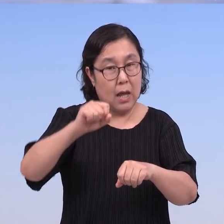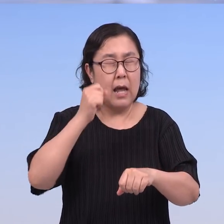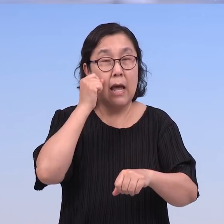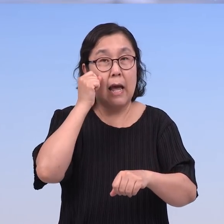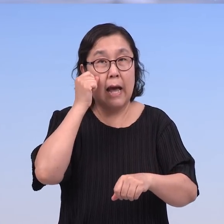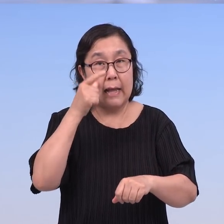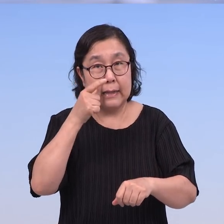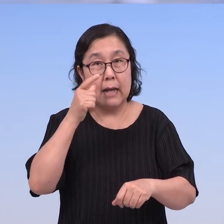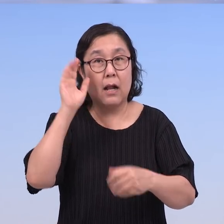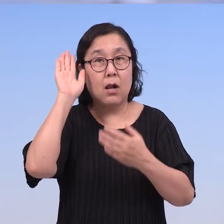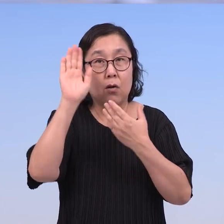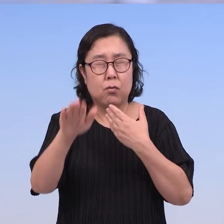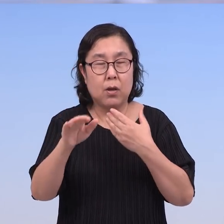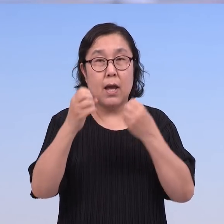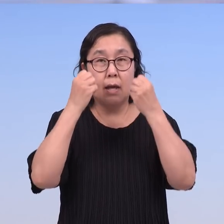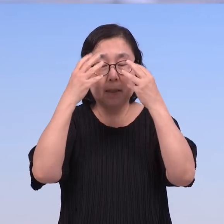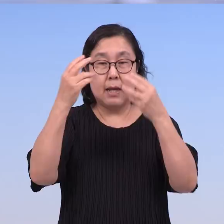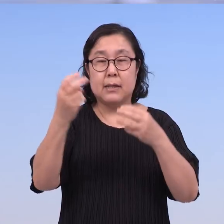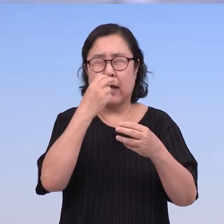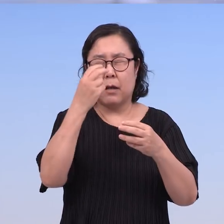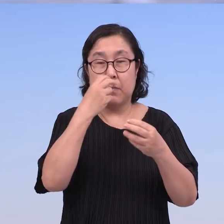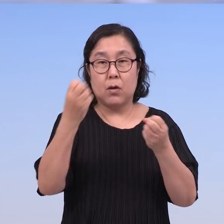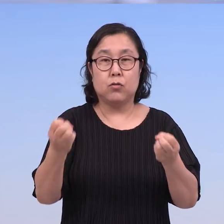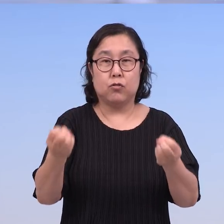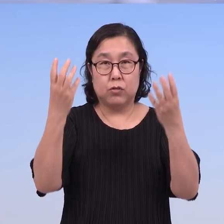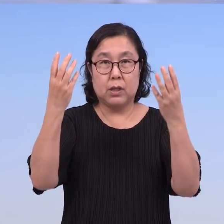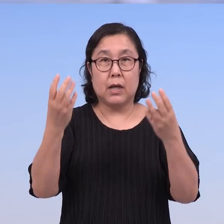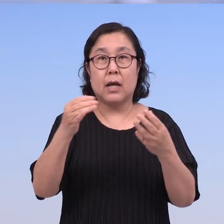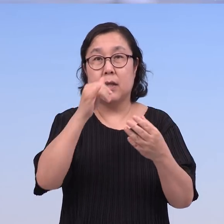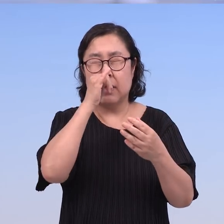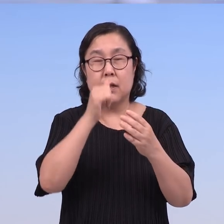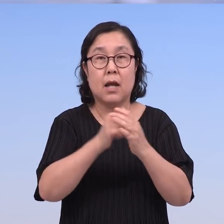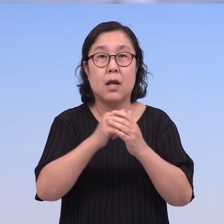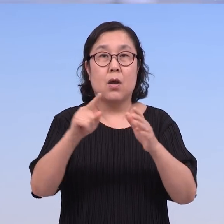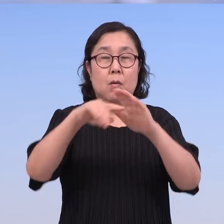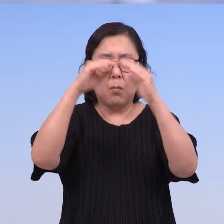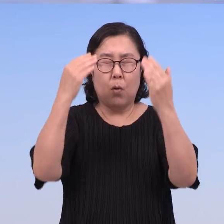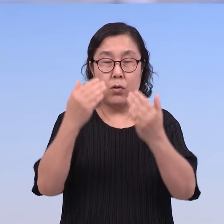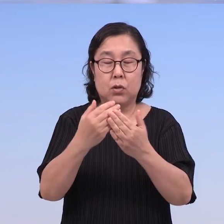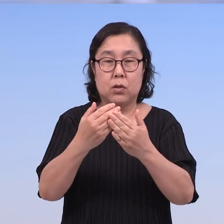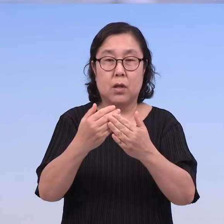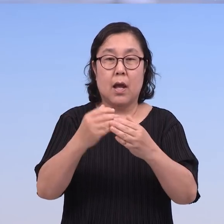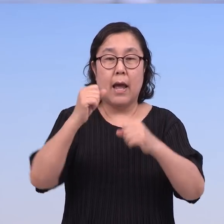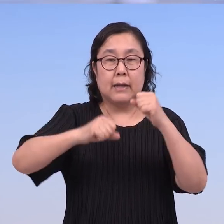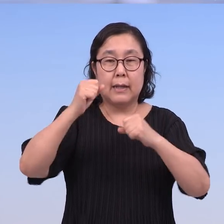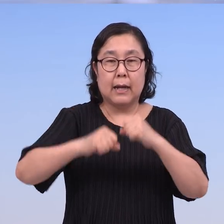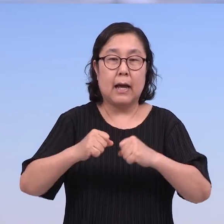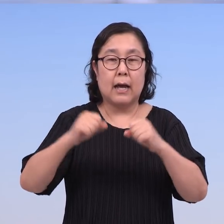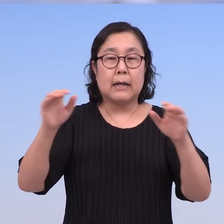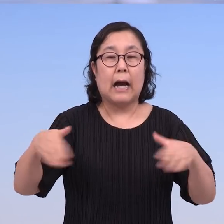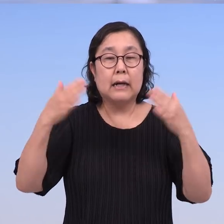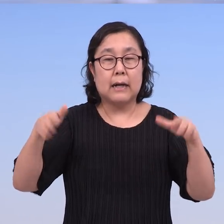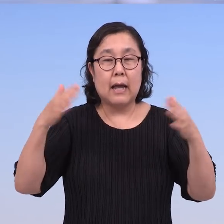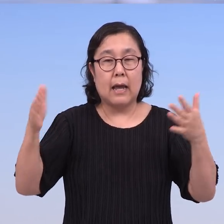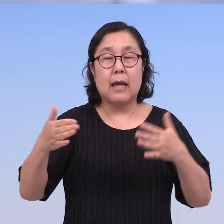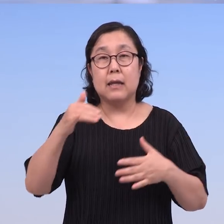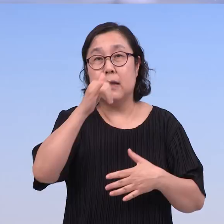달 뒤에 새생명 축제, 모든 중요한 결산 행사는 지금 가을에 다 잡혀